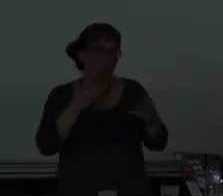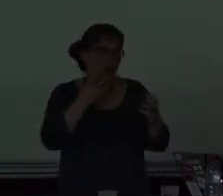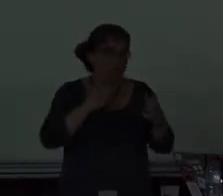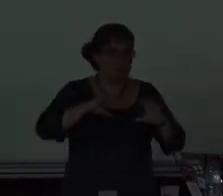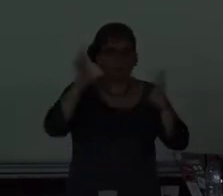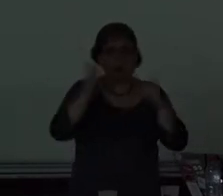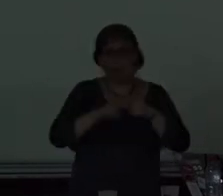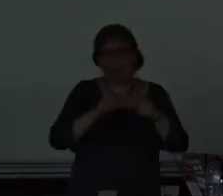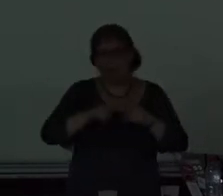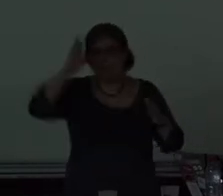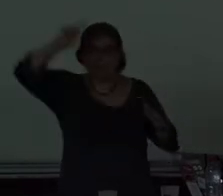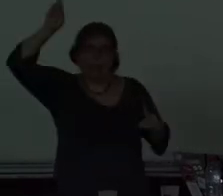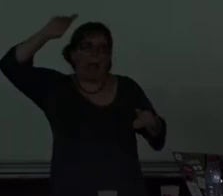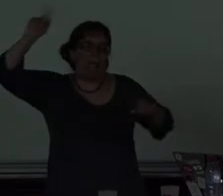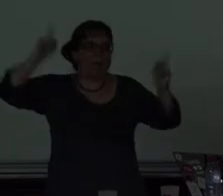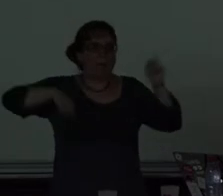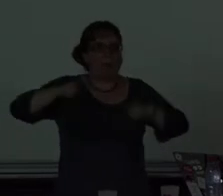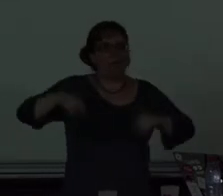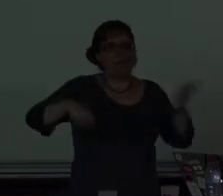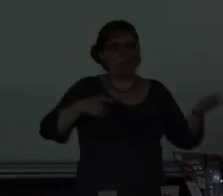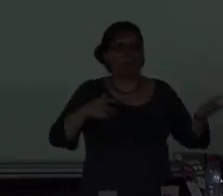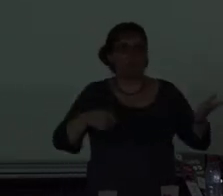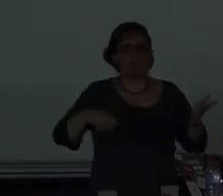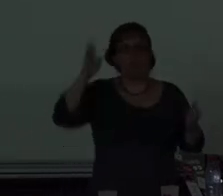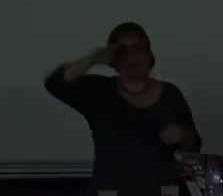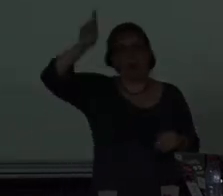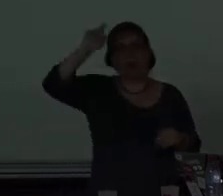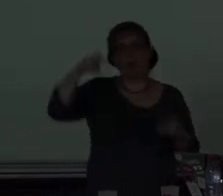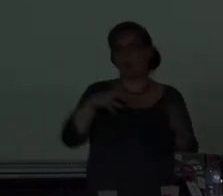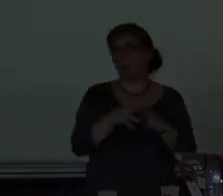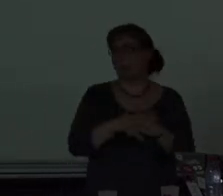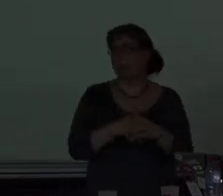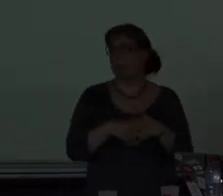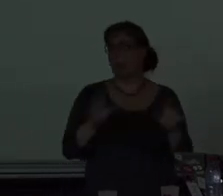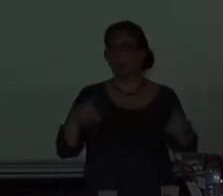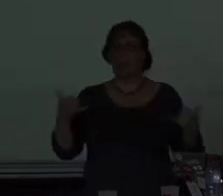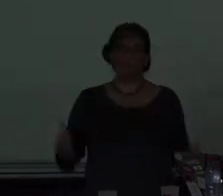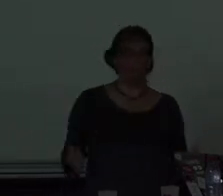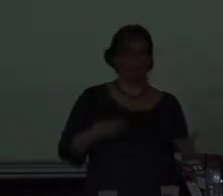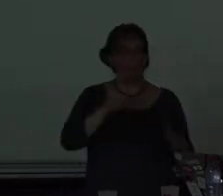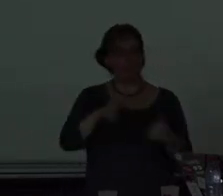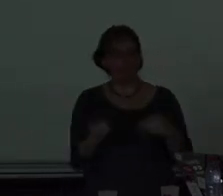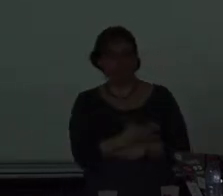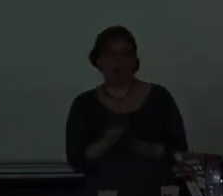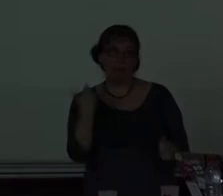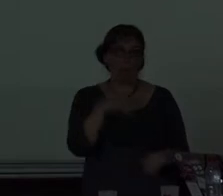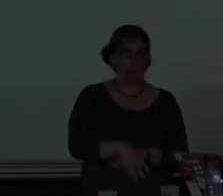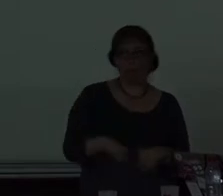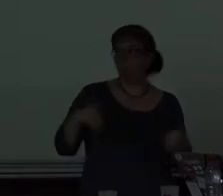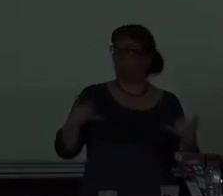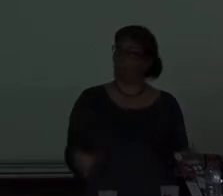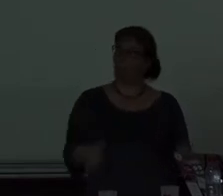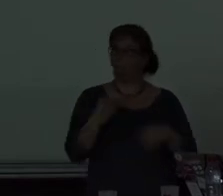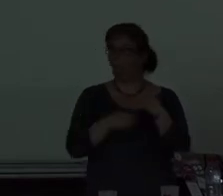choses. Et parfois, on perd du temps à regarder des séries ou à se morfondre sur notre canapé parce que la journée a été horrible. Bah, si vous voulez